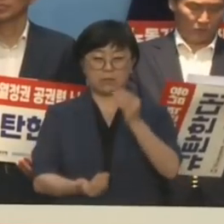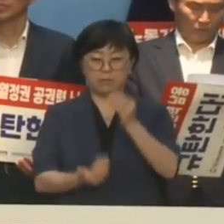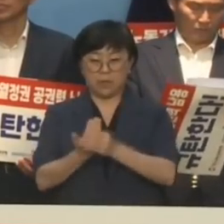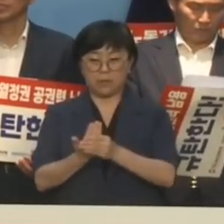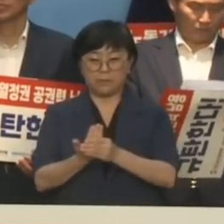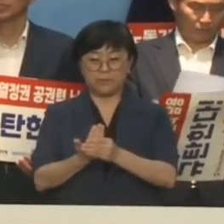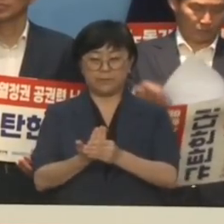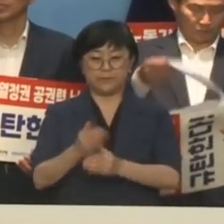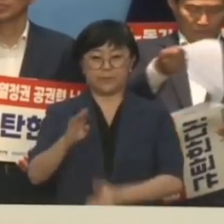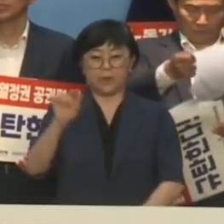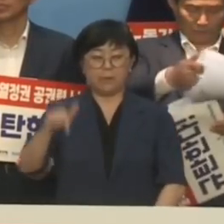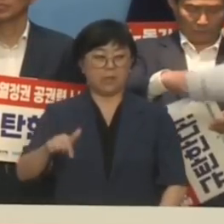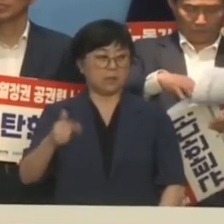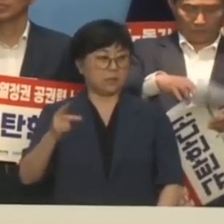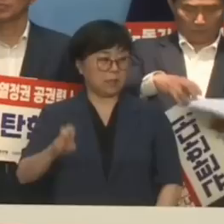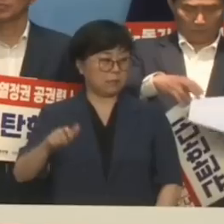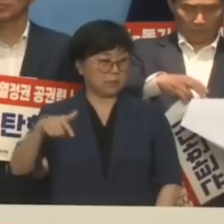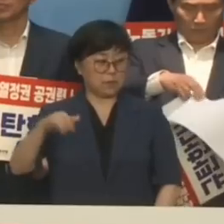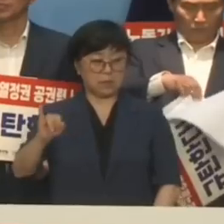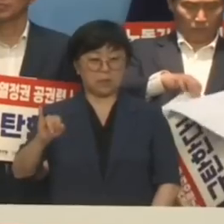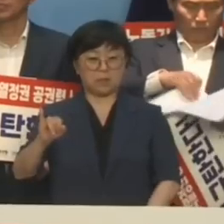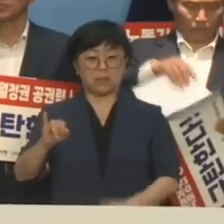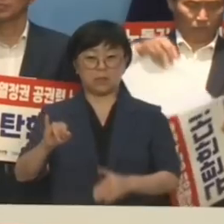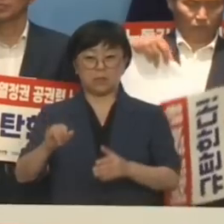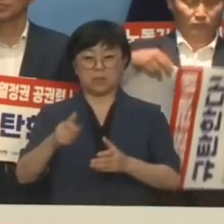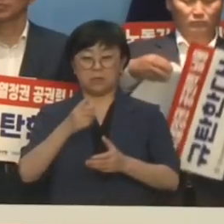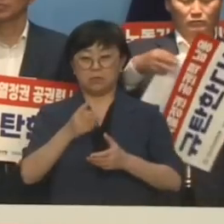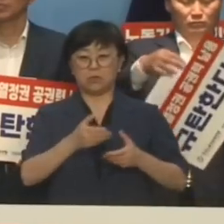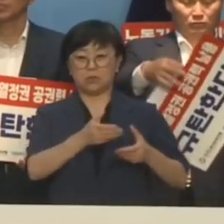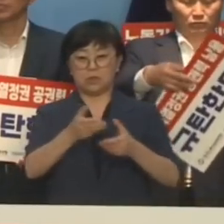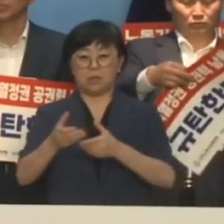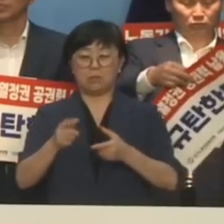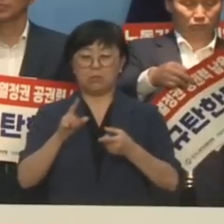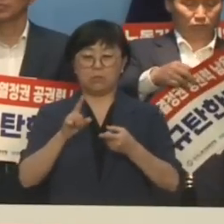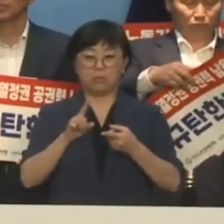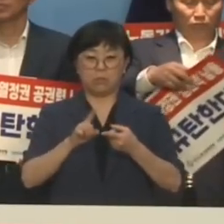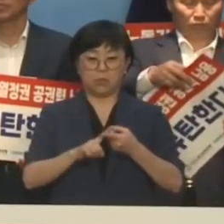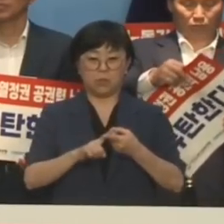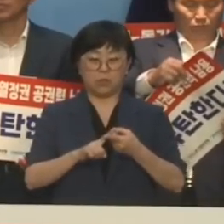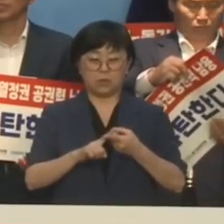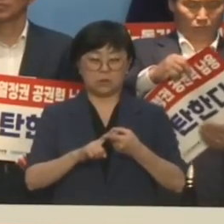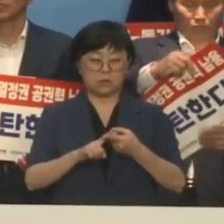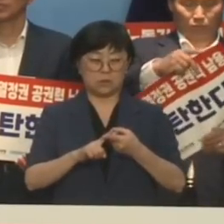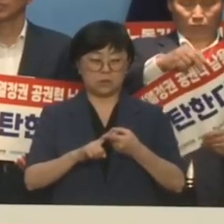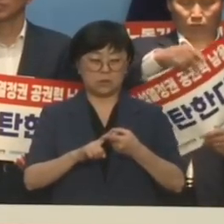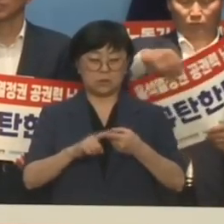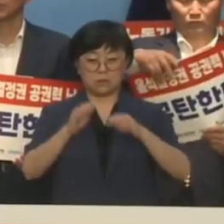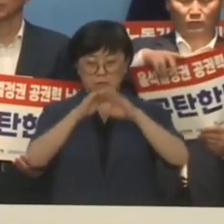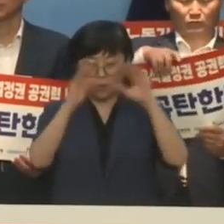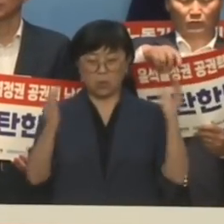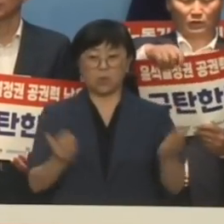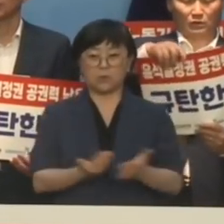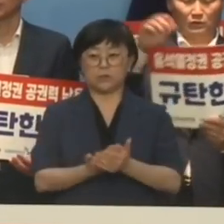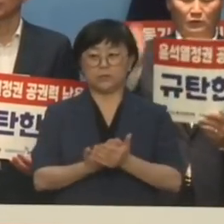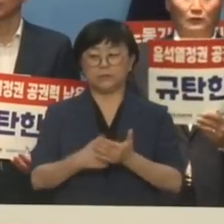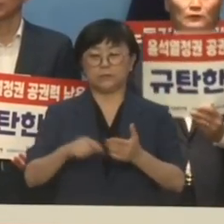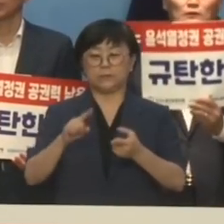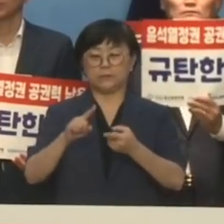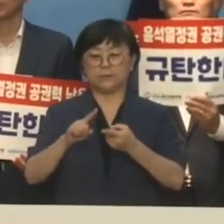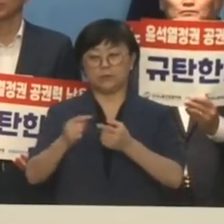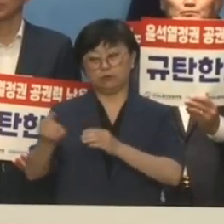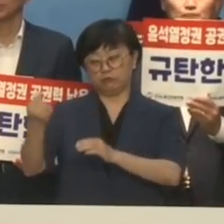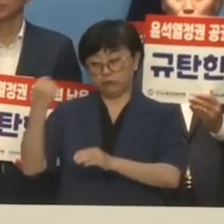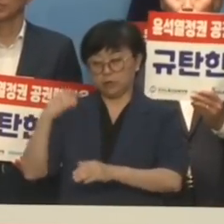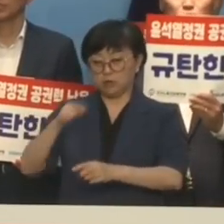또다시 백남기 농민의 물대포 예견되지 않을 수 없습니다. 이 모든 배후에는